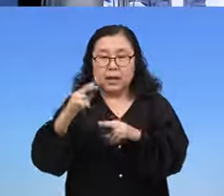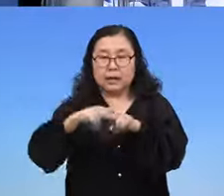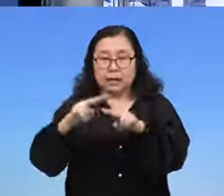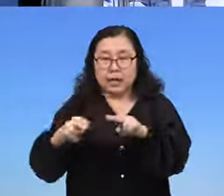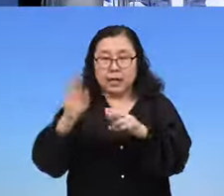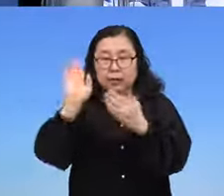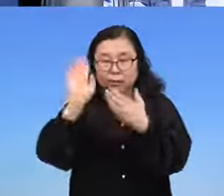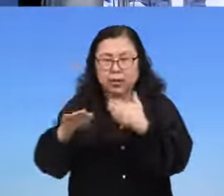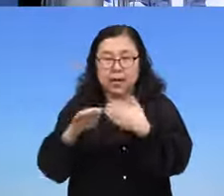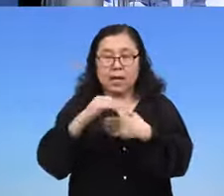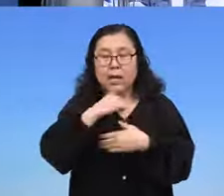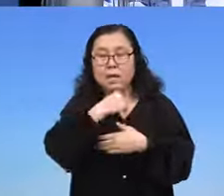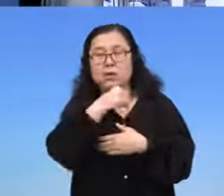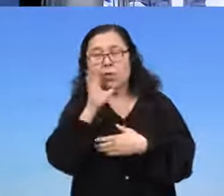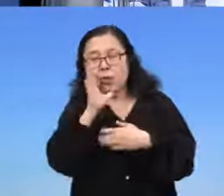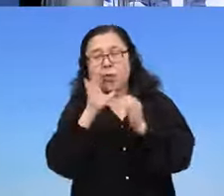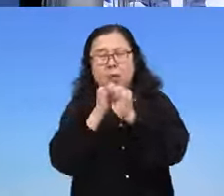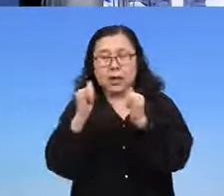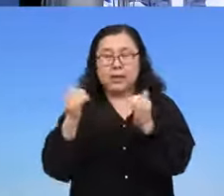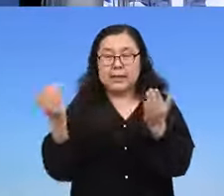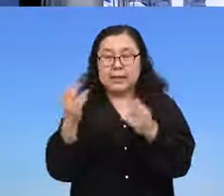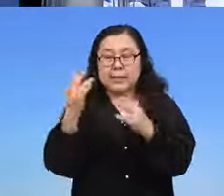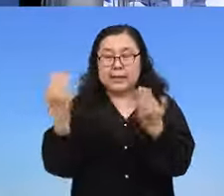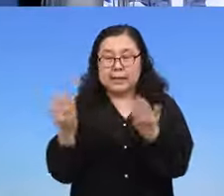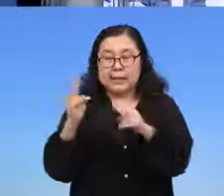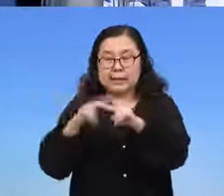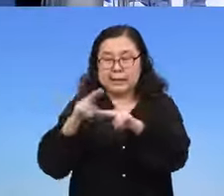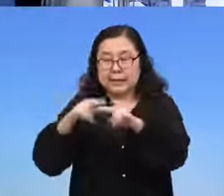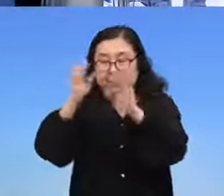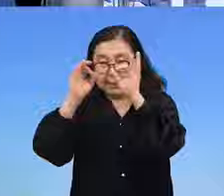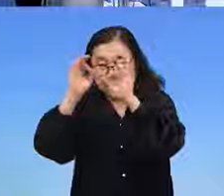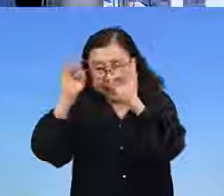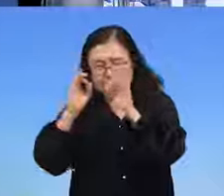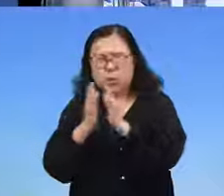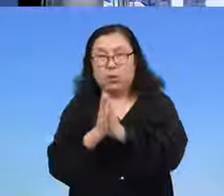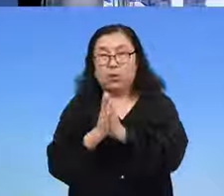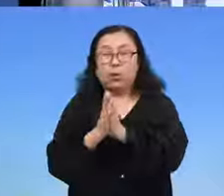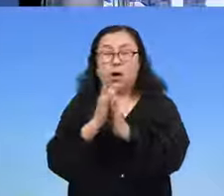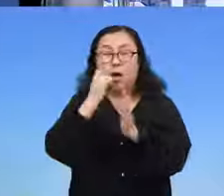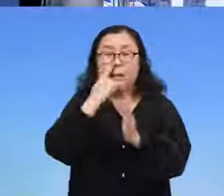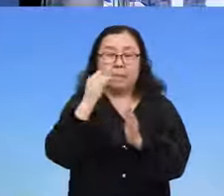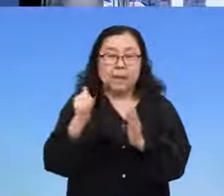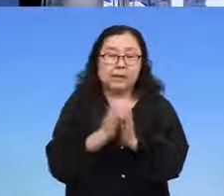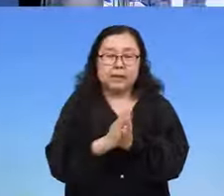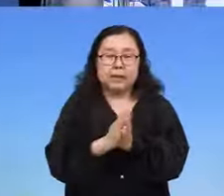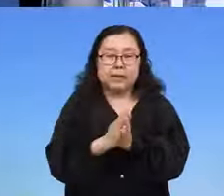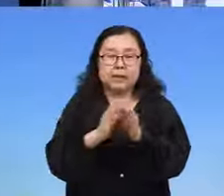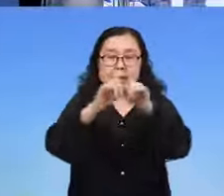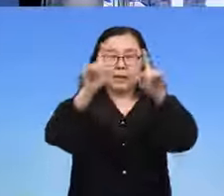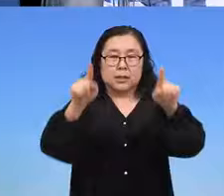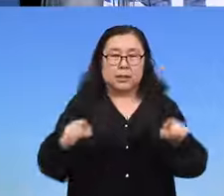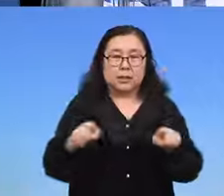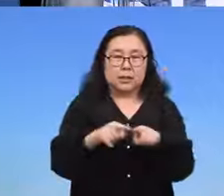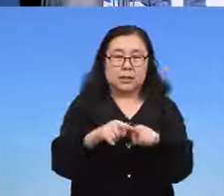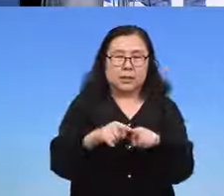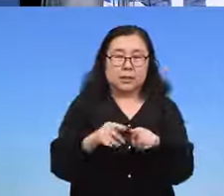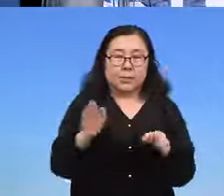아빠는 은퇴하시자마자 노인 일자리 찾아서 다니시고, 엄마도 집에서 쇼핑백 접는